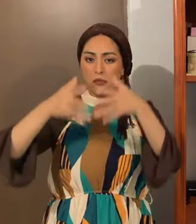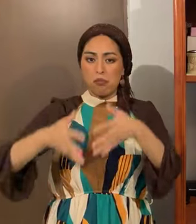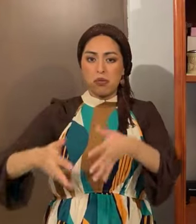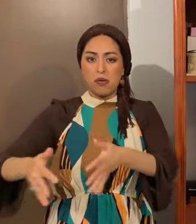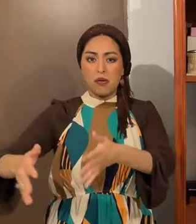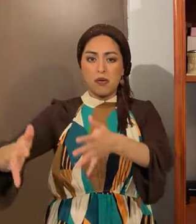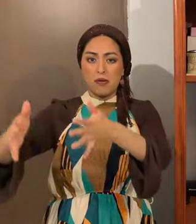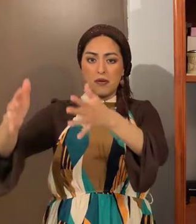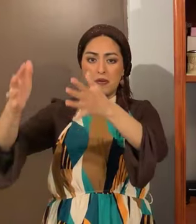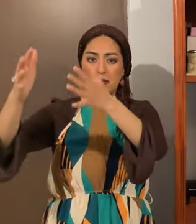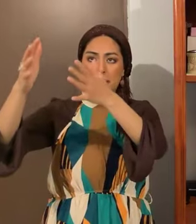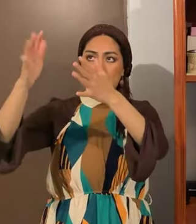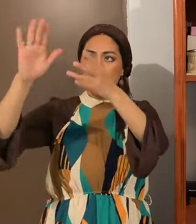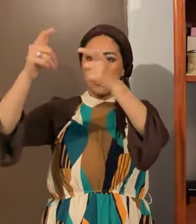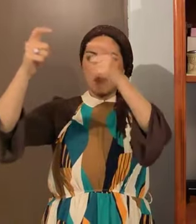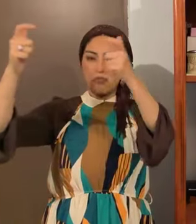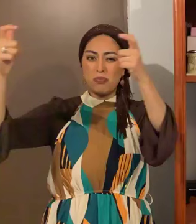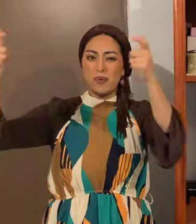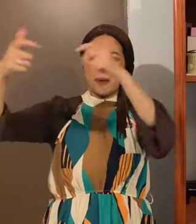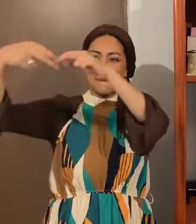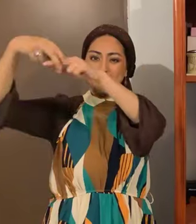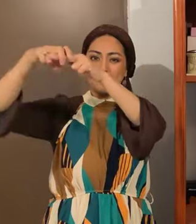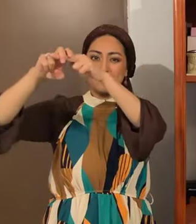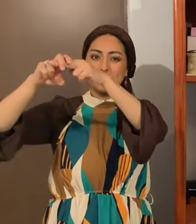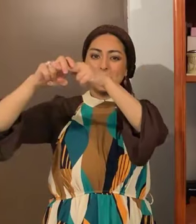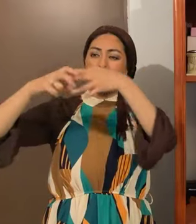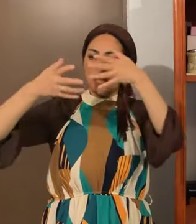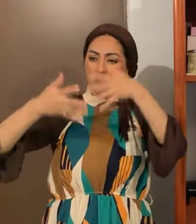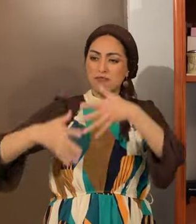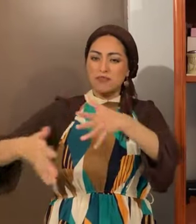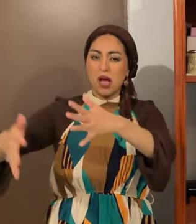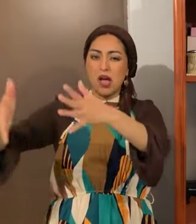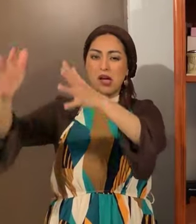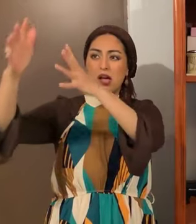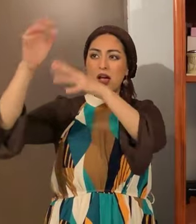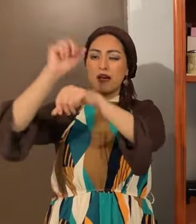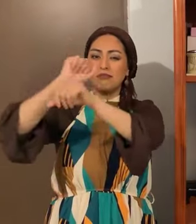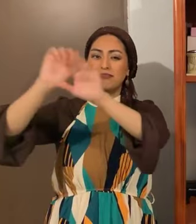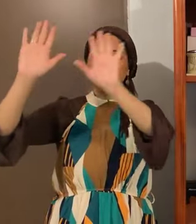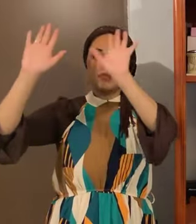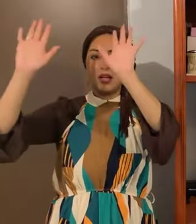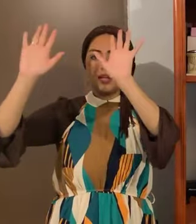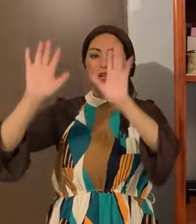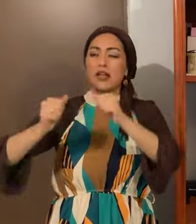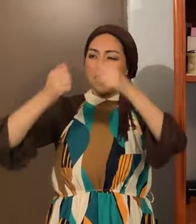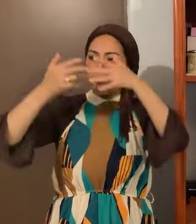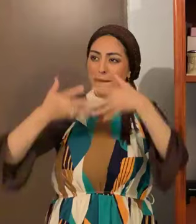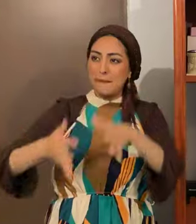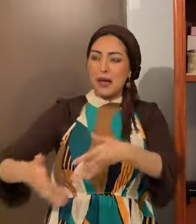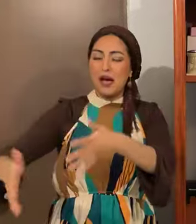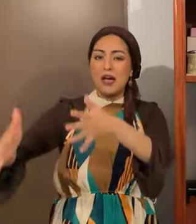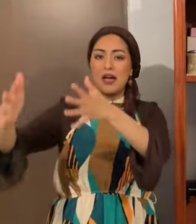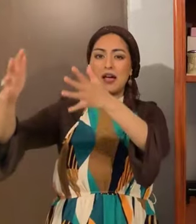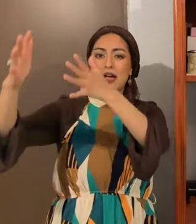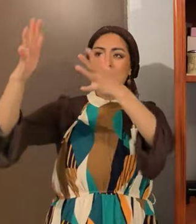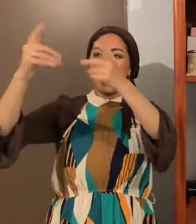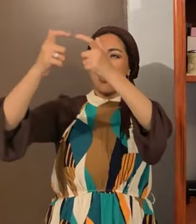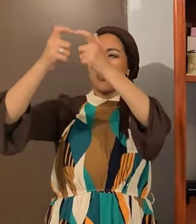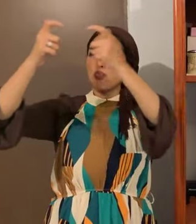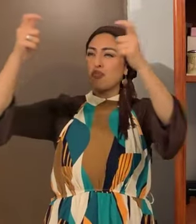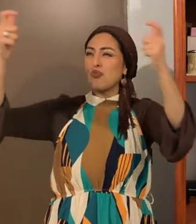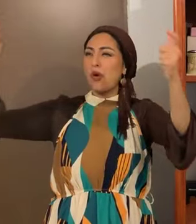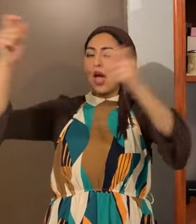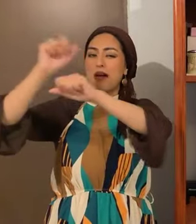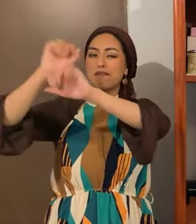la magnificencia de su firmamento. Exaltadle por sus proezas. Exaltadle conforme a la muchedumbre